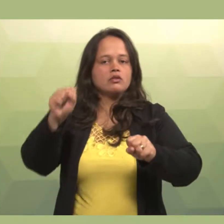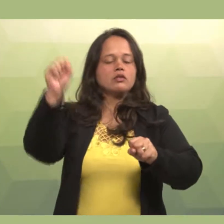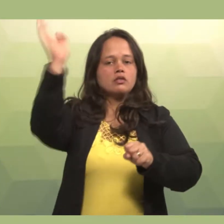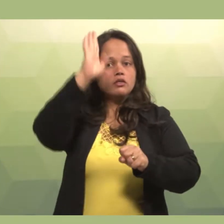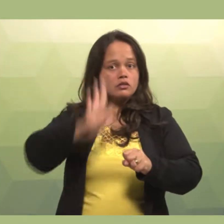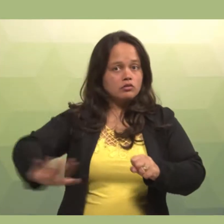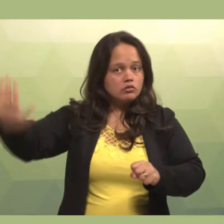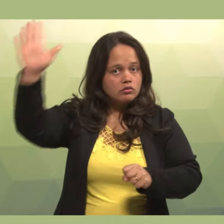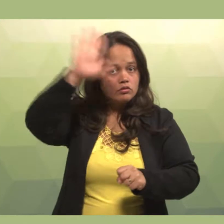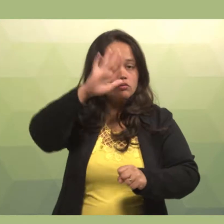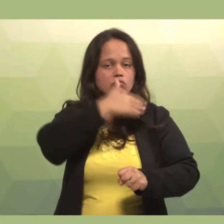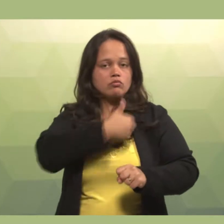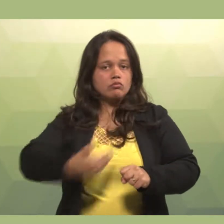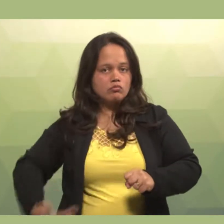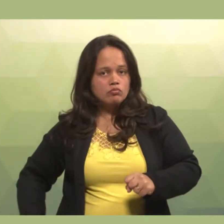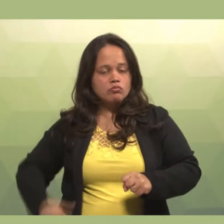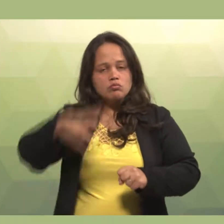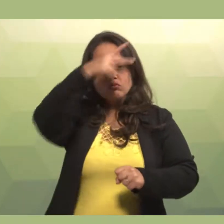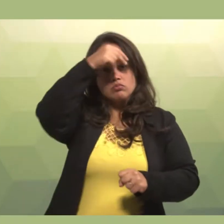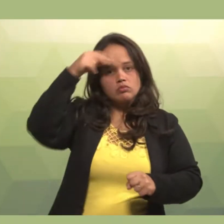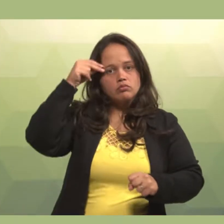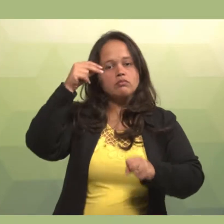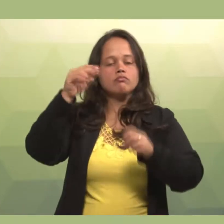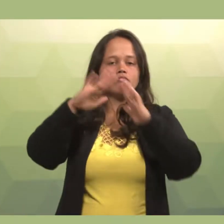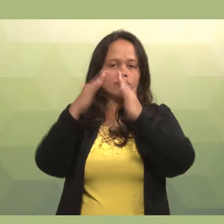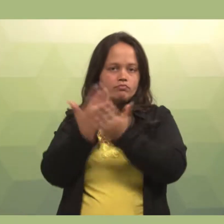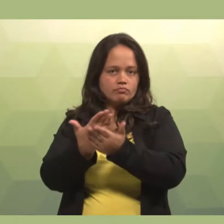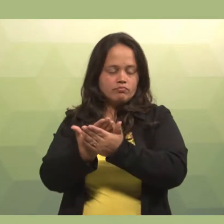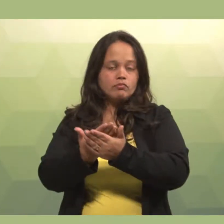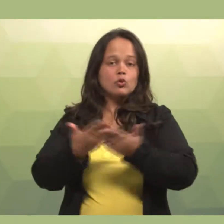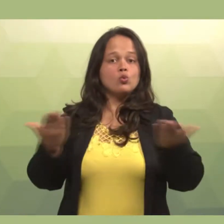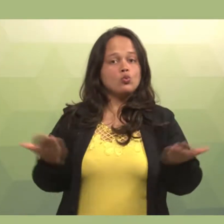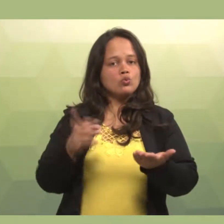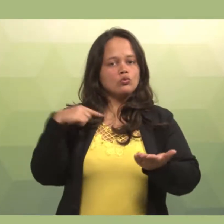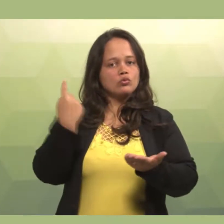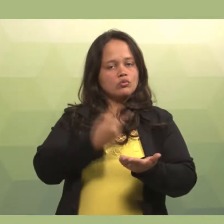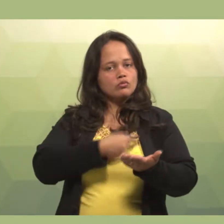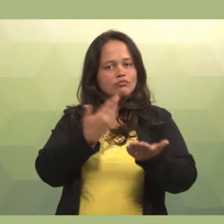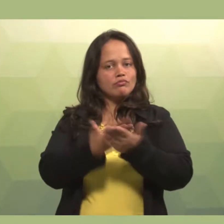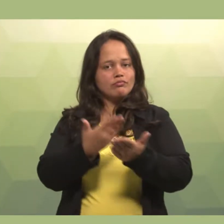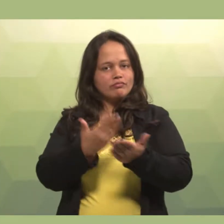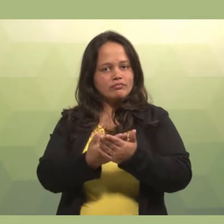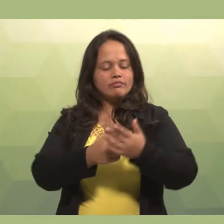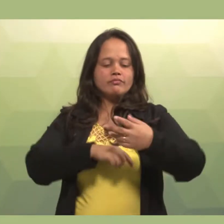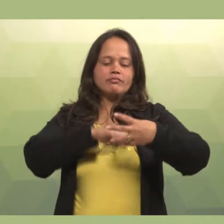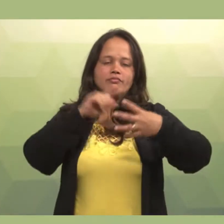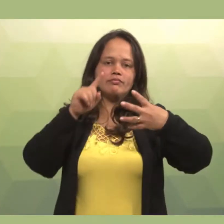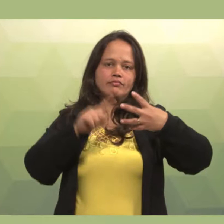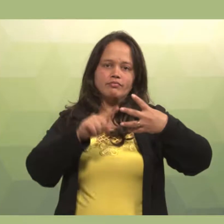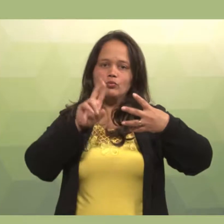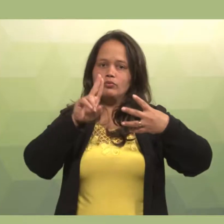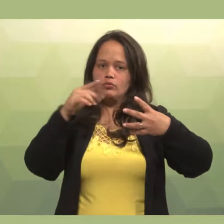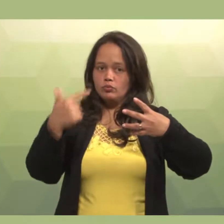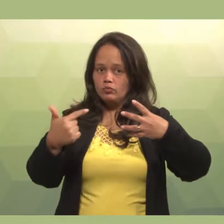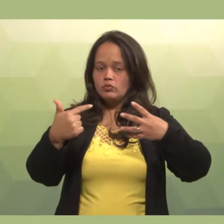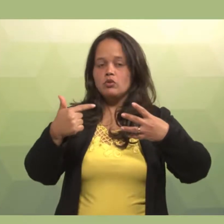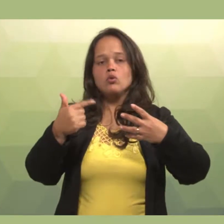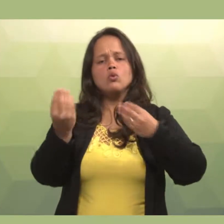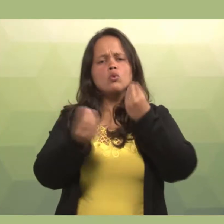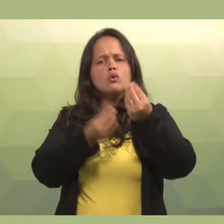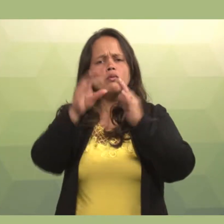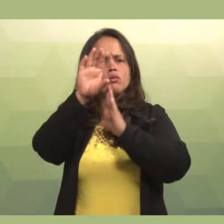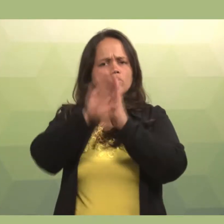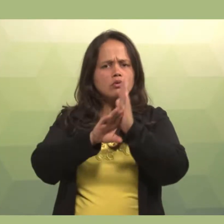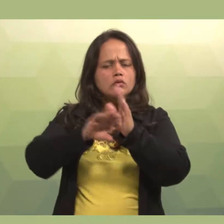e escolar. E hoje falaremos sobre a segunda unidade do nosso caderno didático, que é sobre o